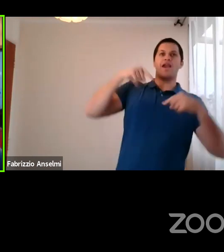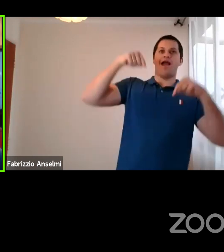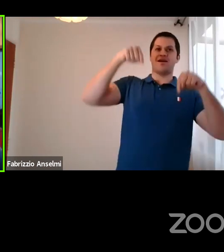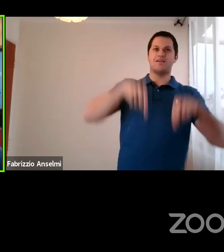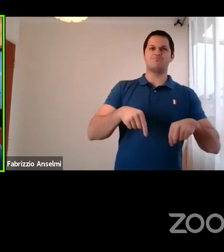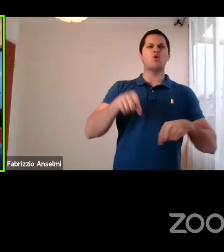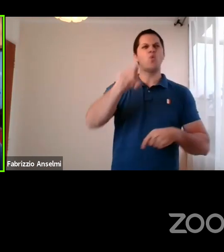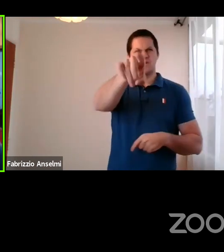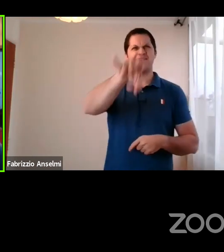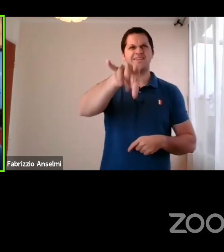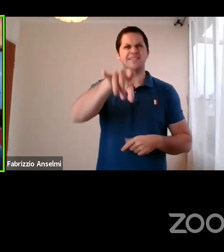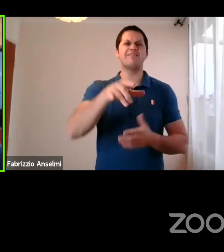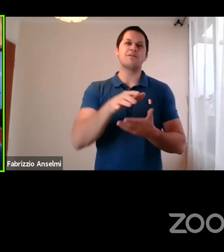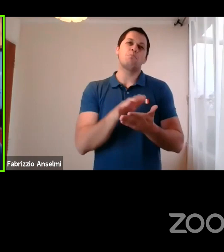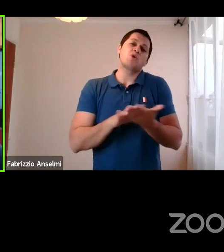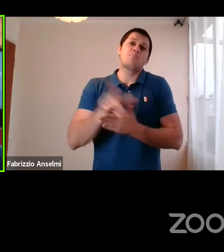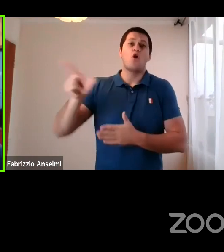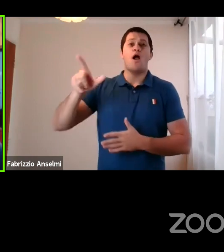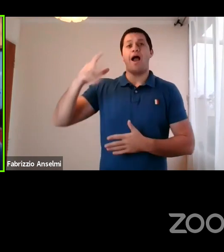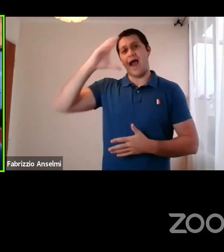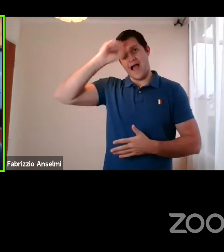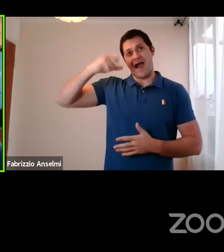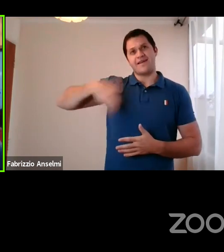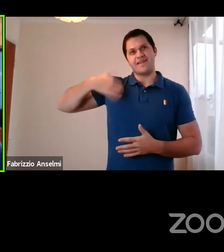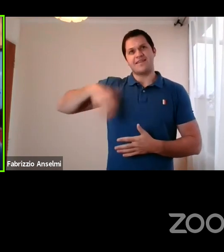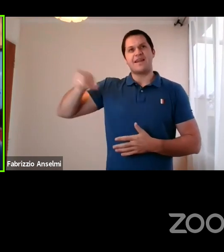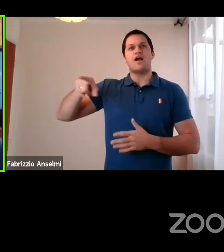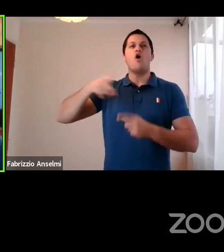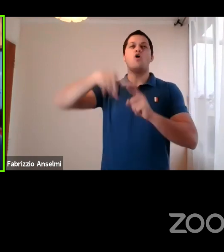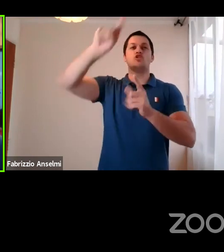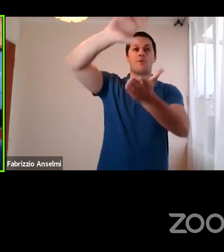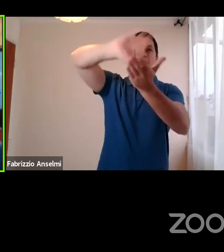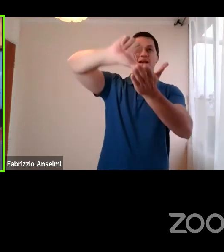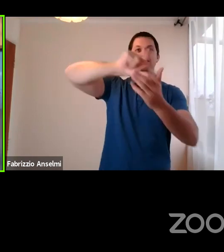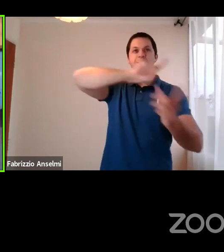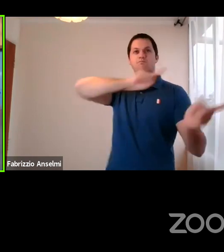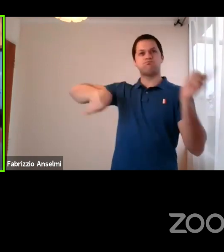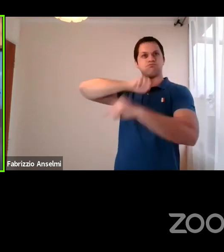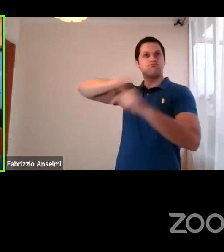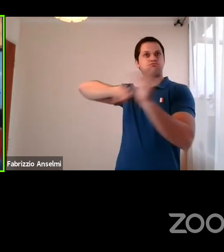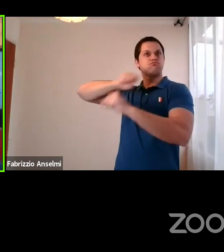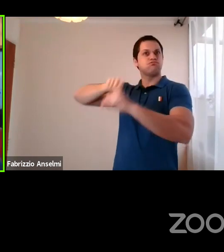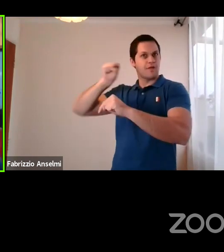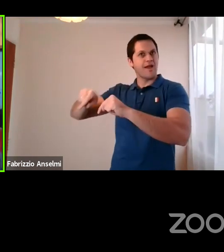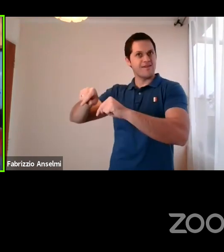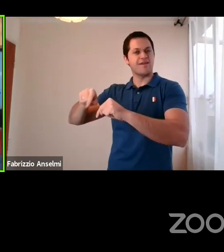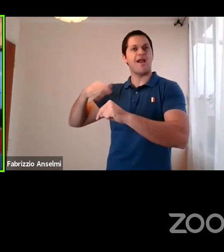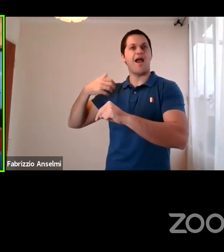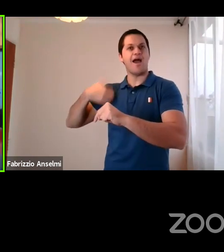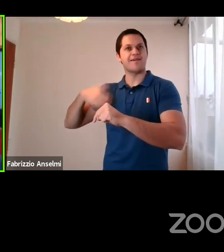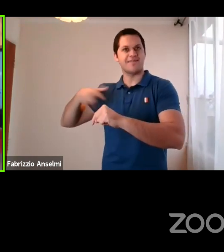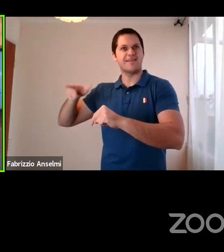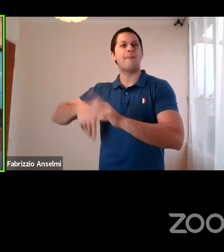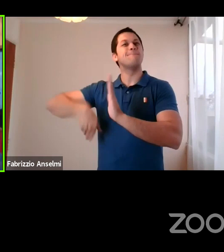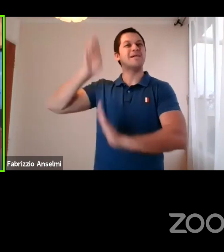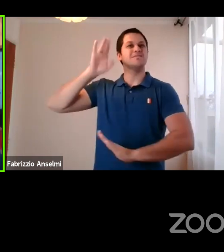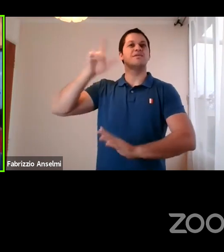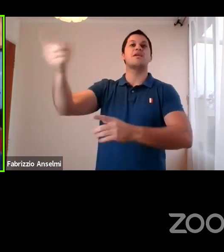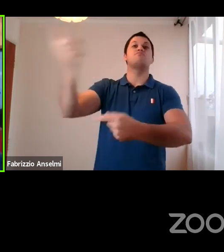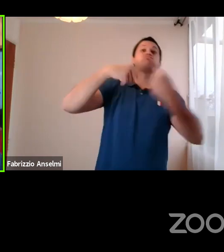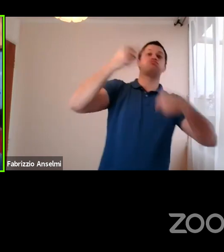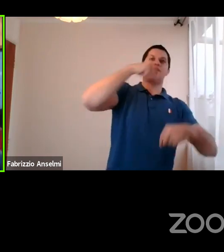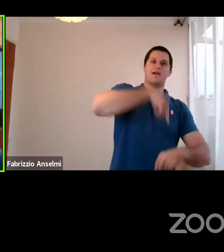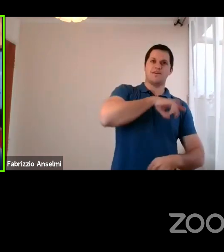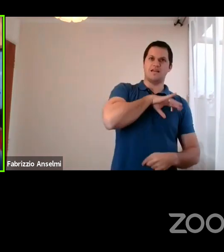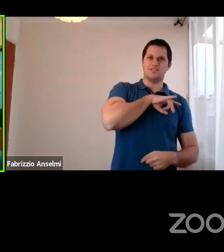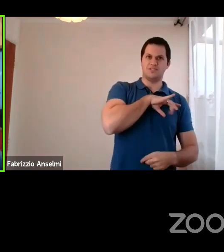inmigración, ¿ya? Entonces hubo un señor llamado, voy a partir primero con Chile, ¿ya? Perdón, y después